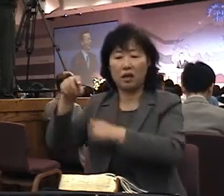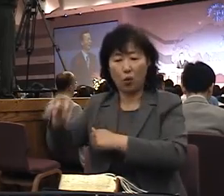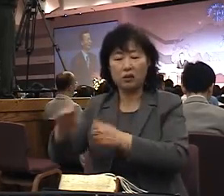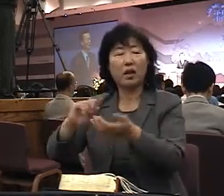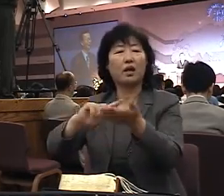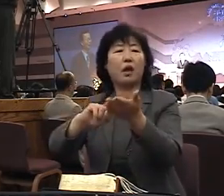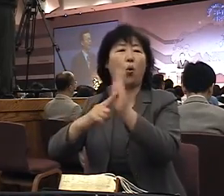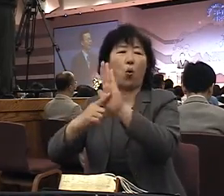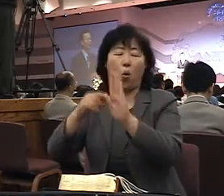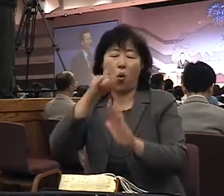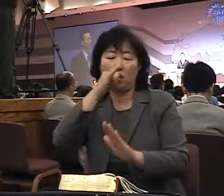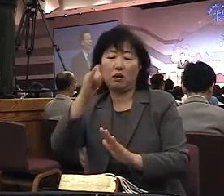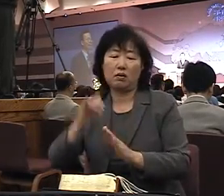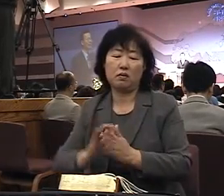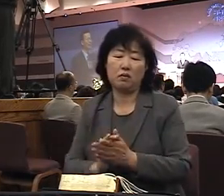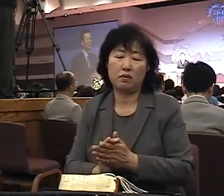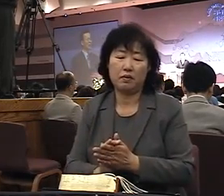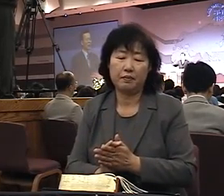겁니다.